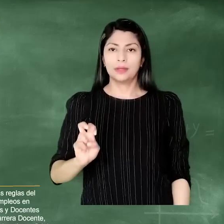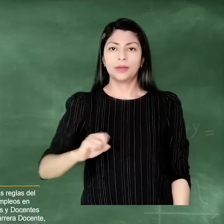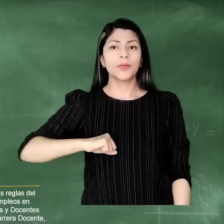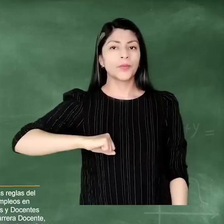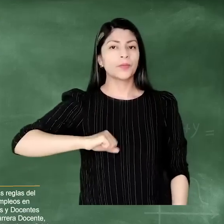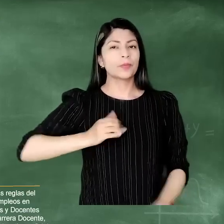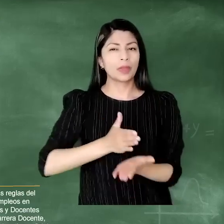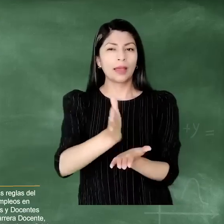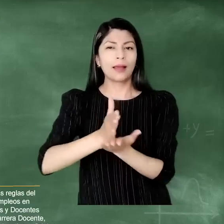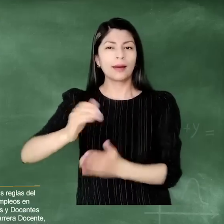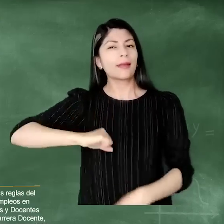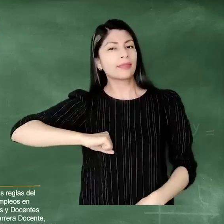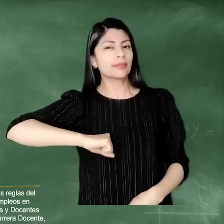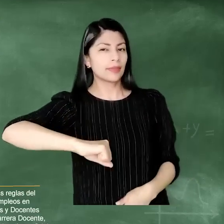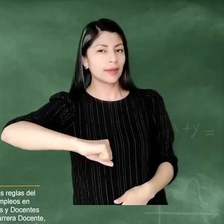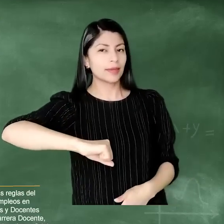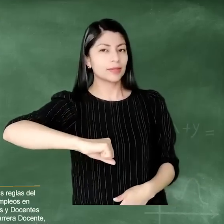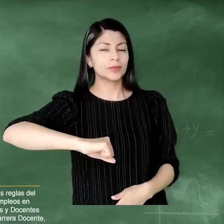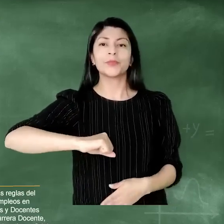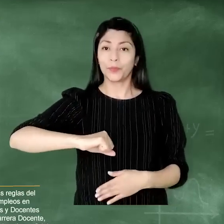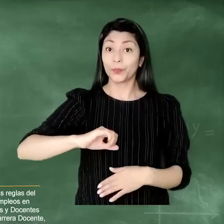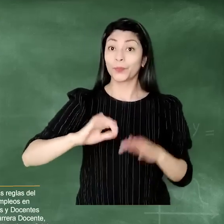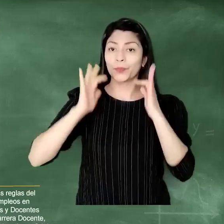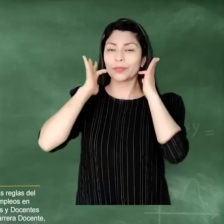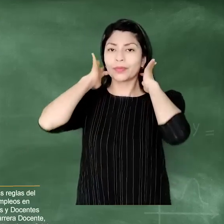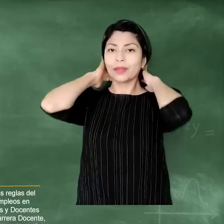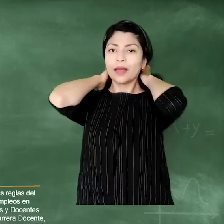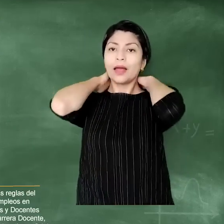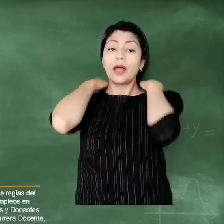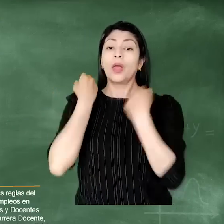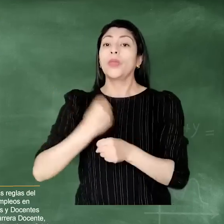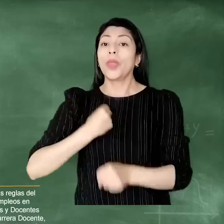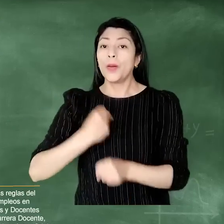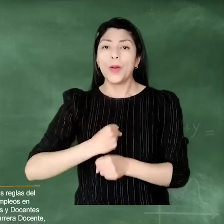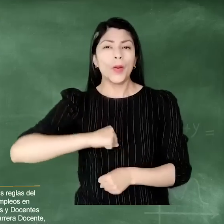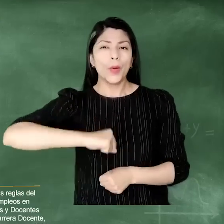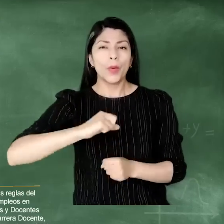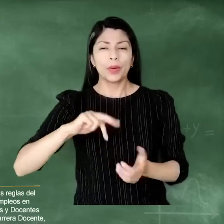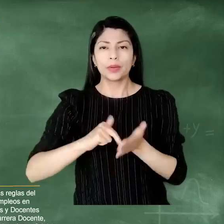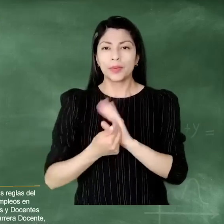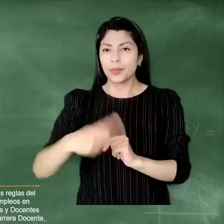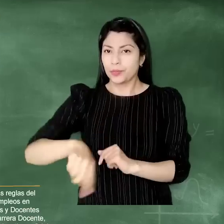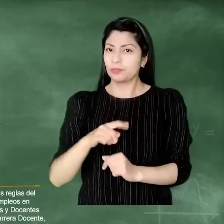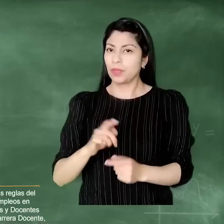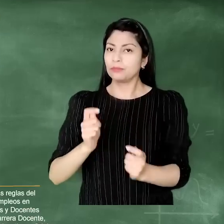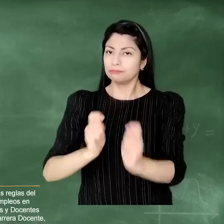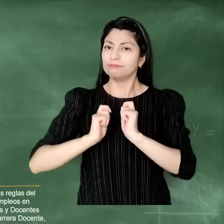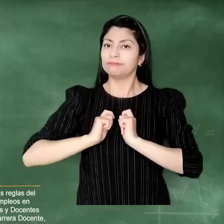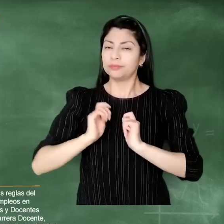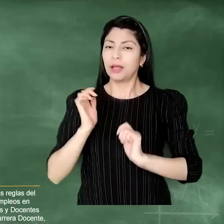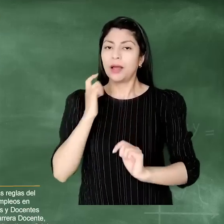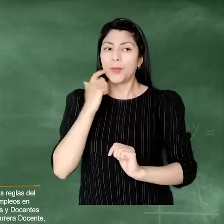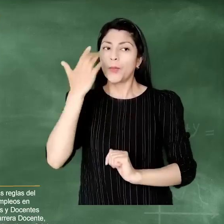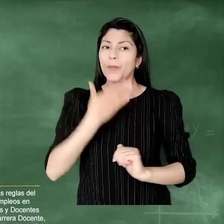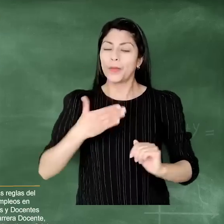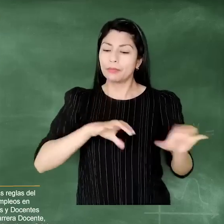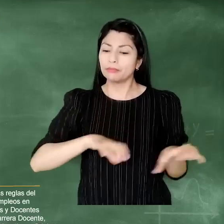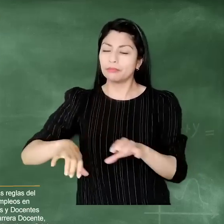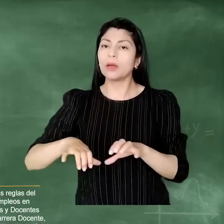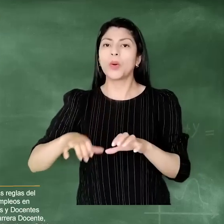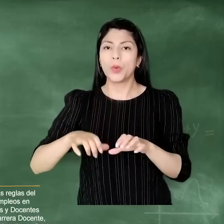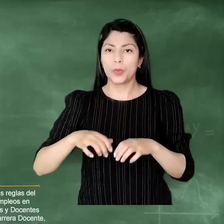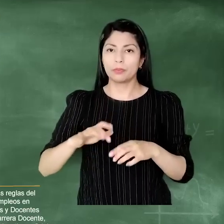Artículo 37. Derechos de carrera, derechos laborales y vacancia temporal del empleo del cual es